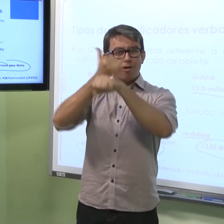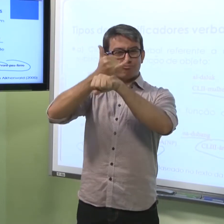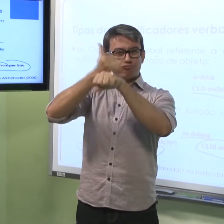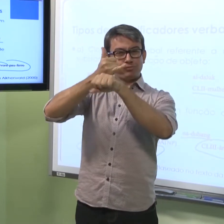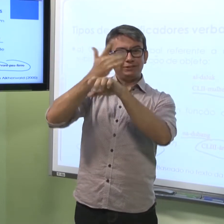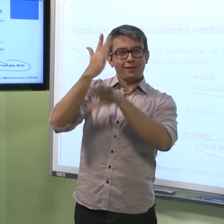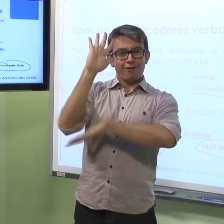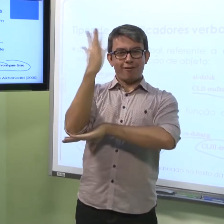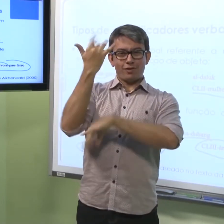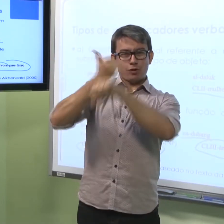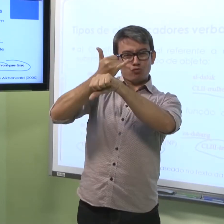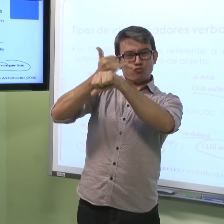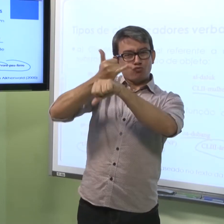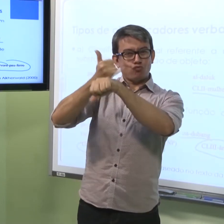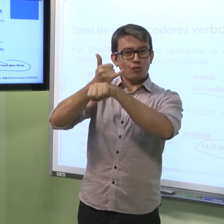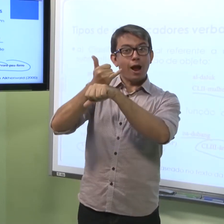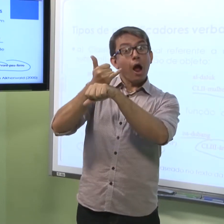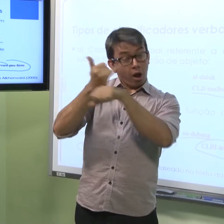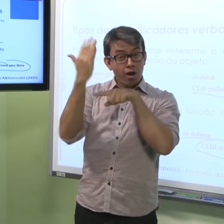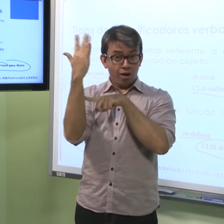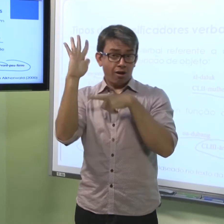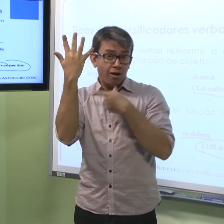Então, eu tenho a árvore de ferro,